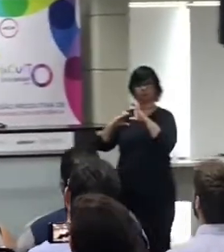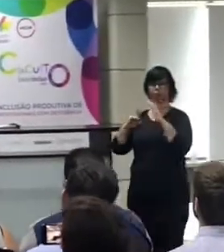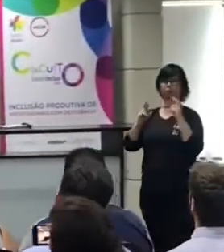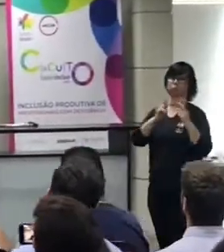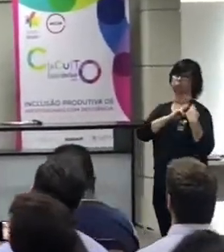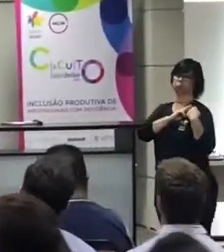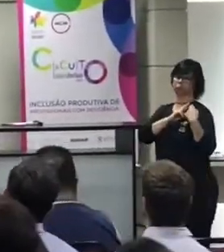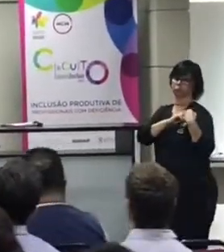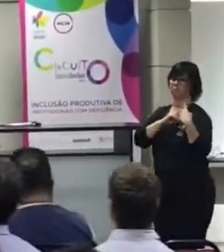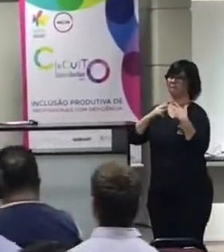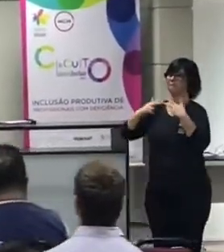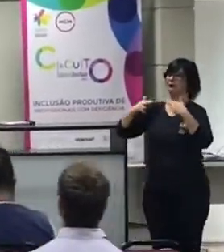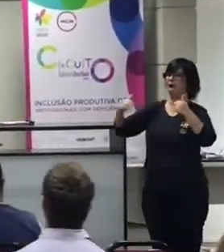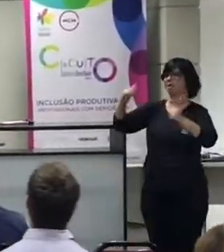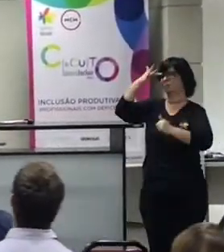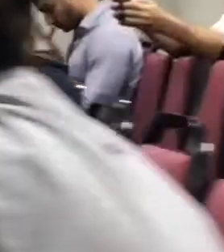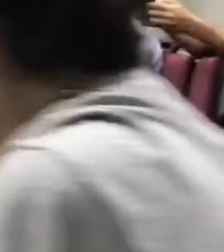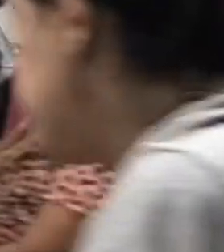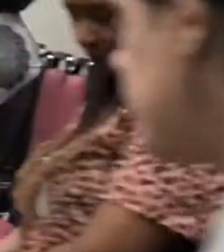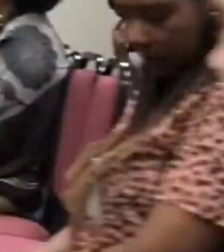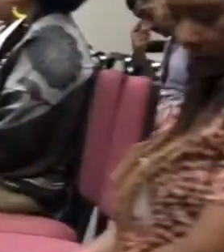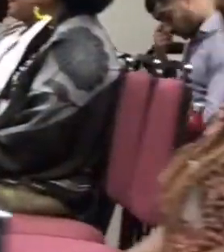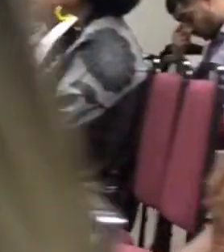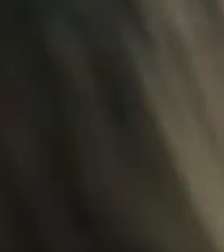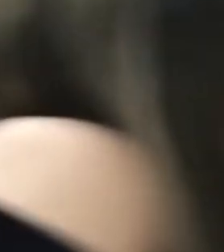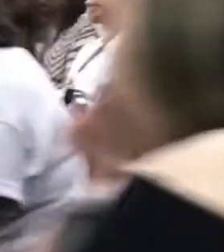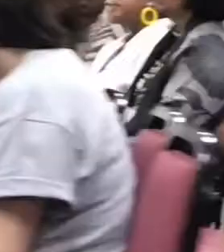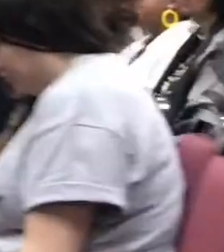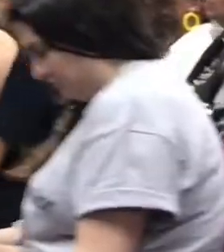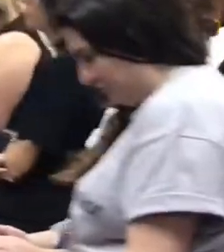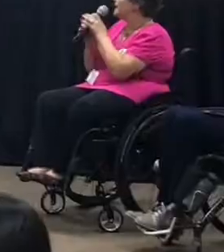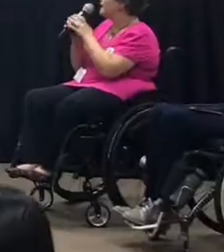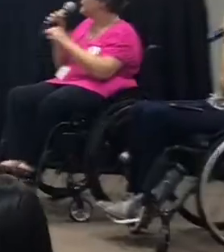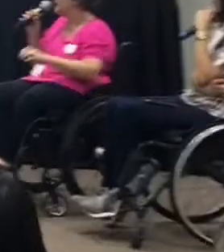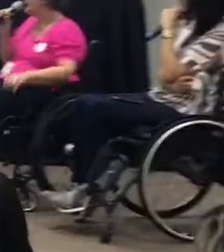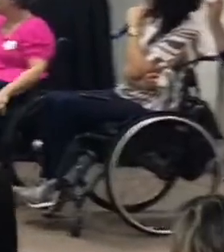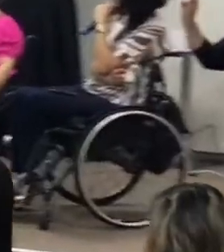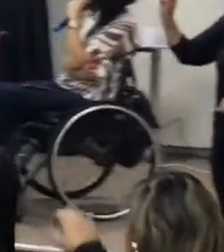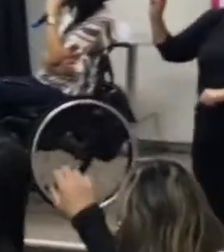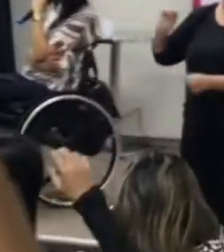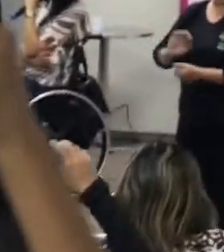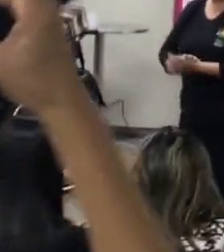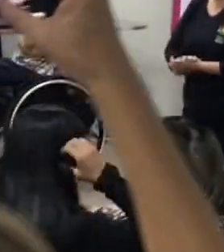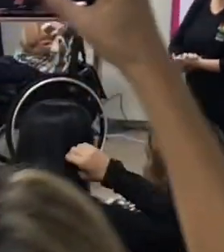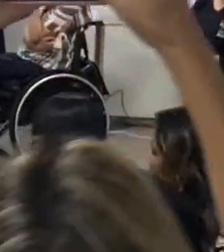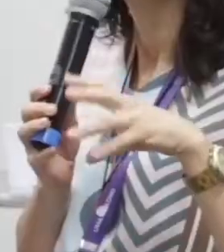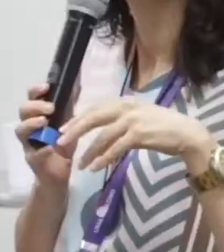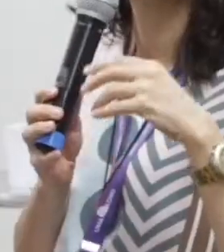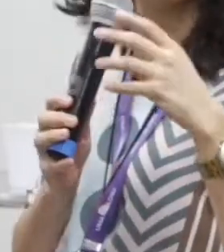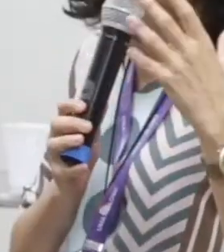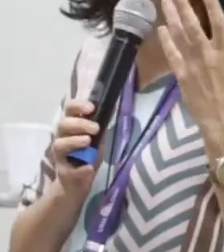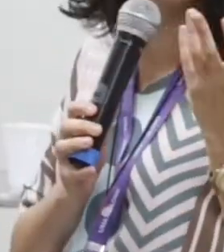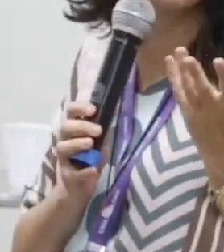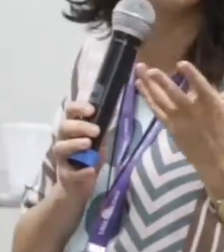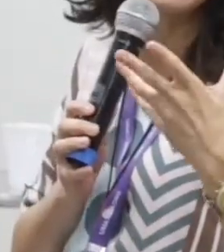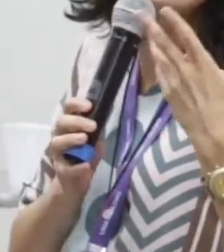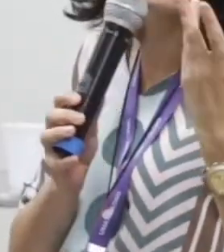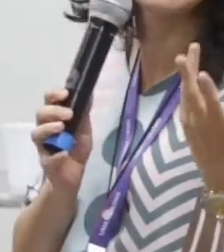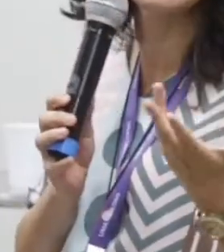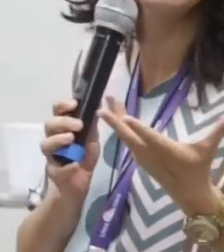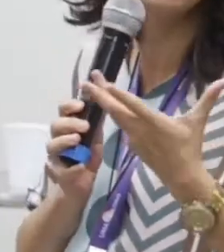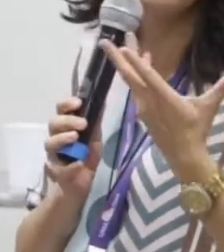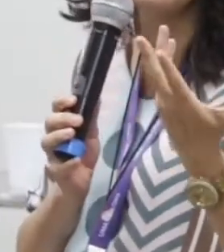Já expandi a minha consciência. Não ligo se você é